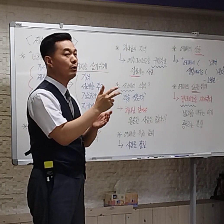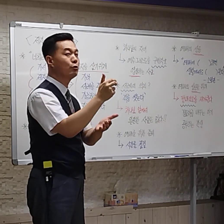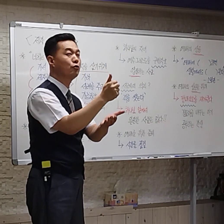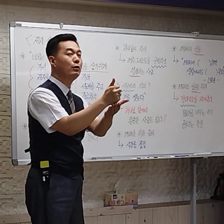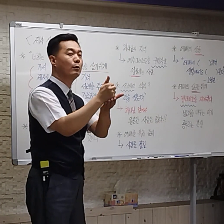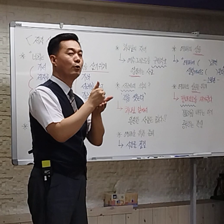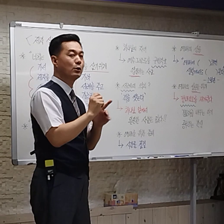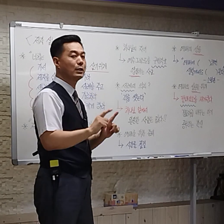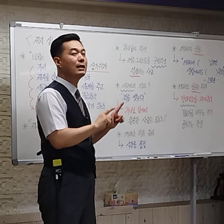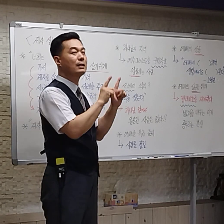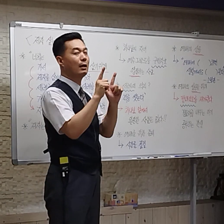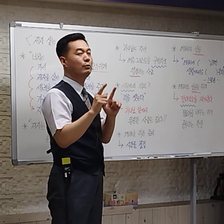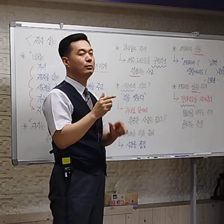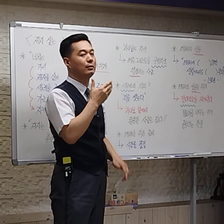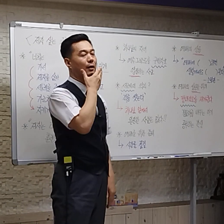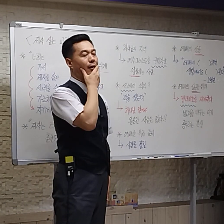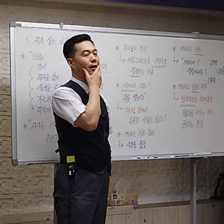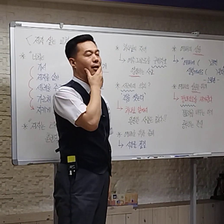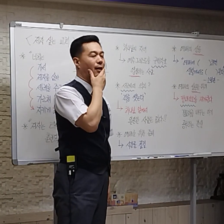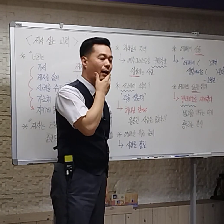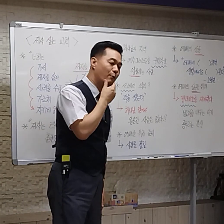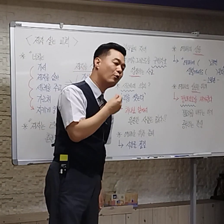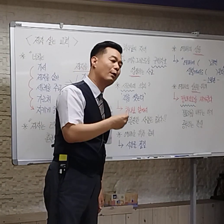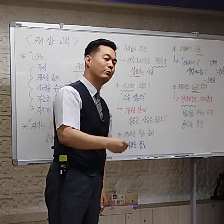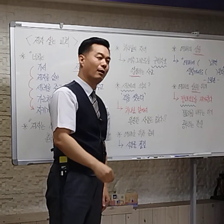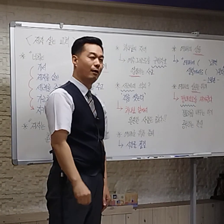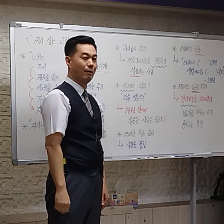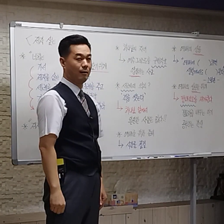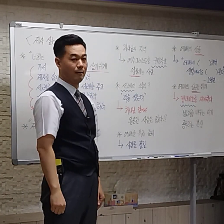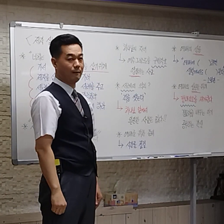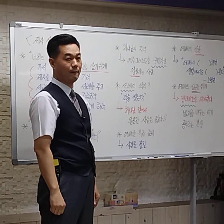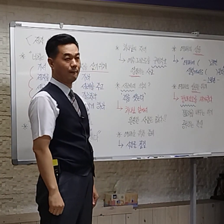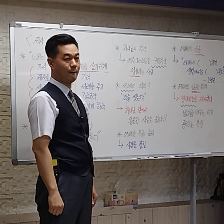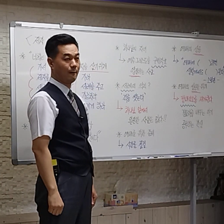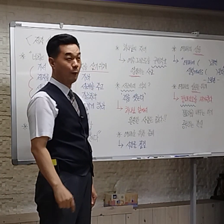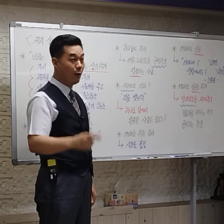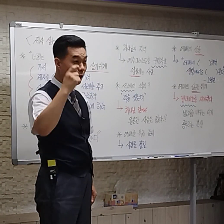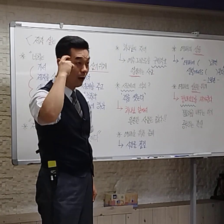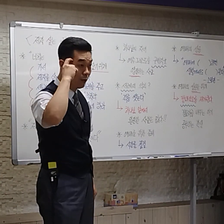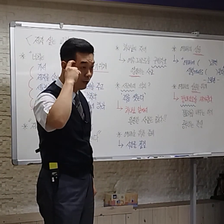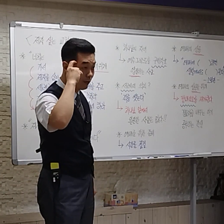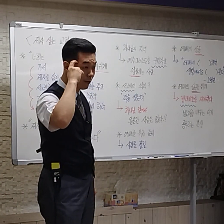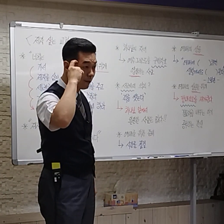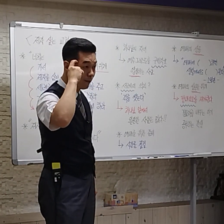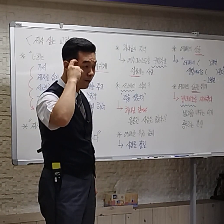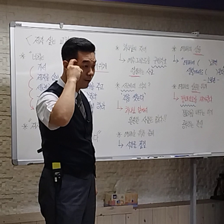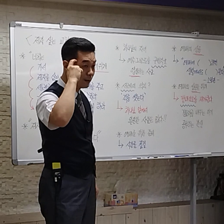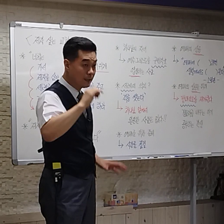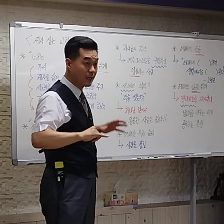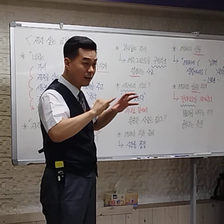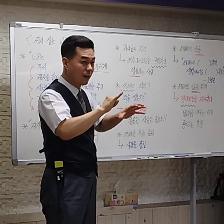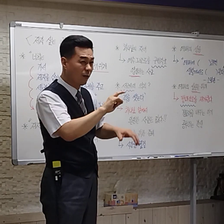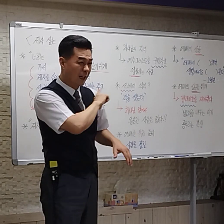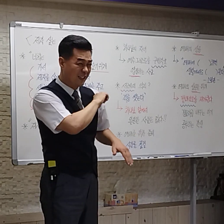예수님을 주인으로 모시고 사는 사람은 행복합니다. 왜요? 이 세상에요?